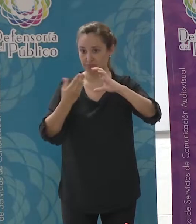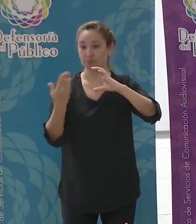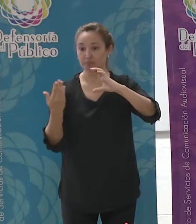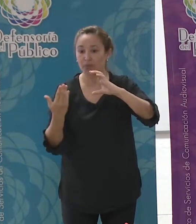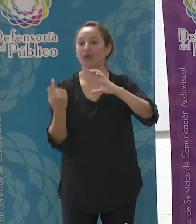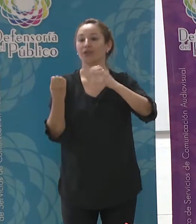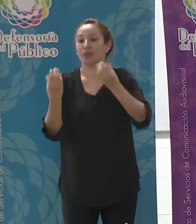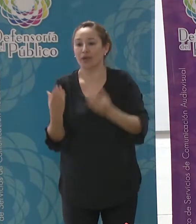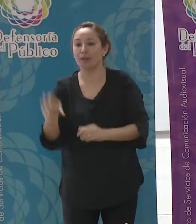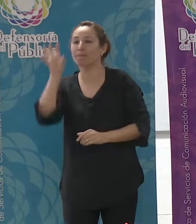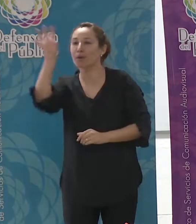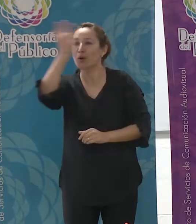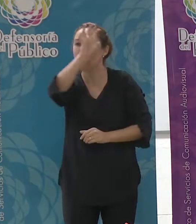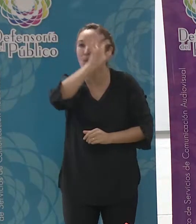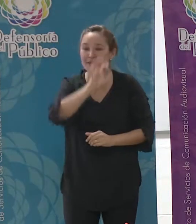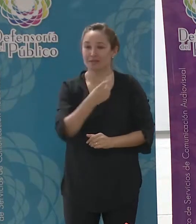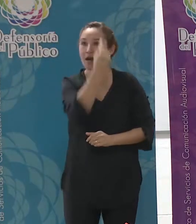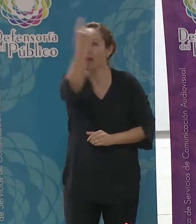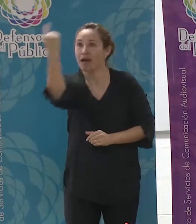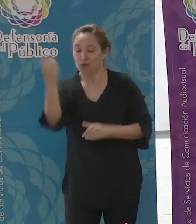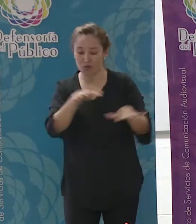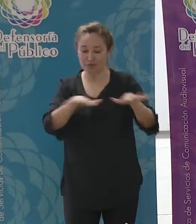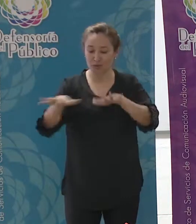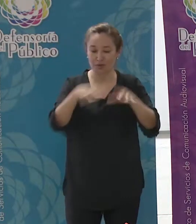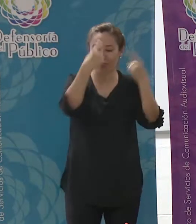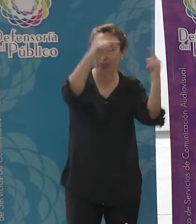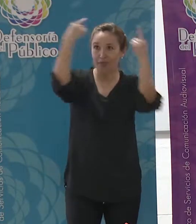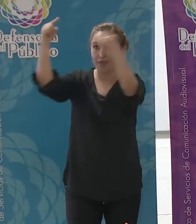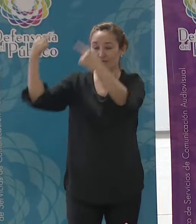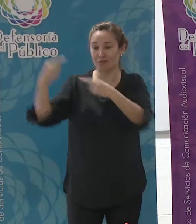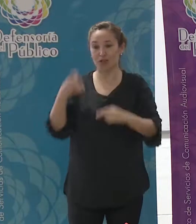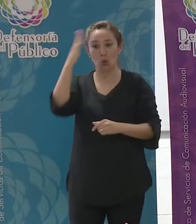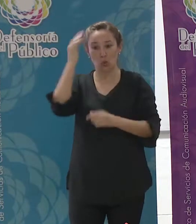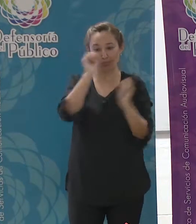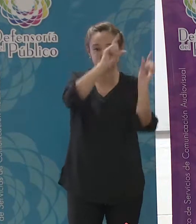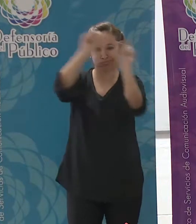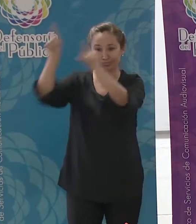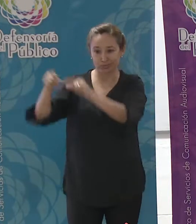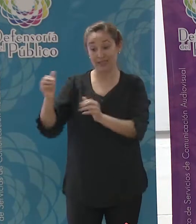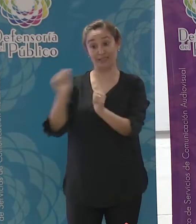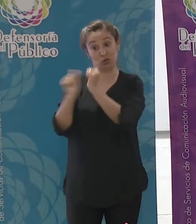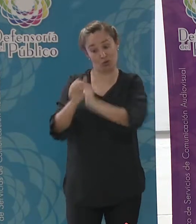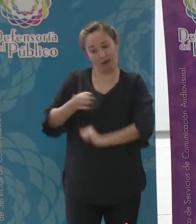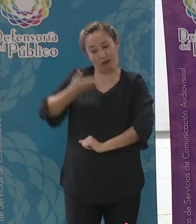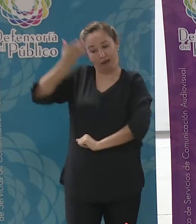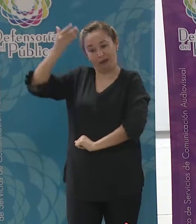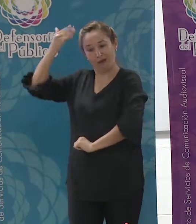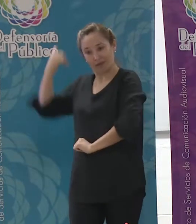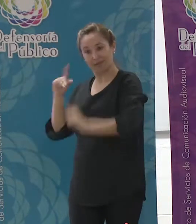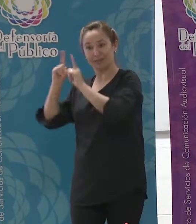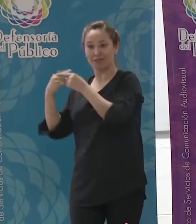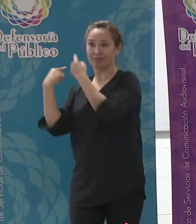contexto es diferente, tanto en materia de soporte como de trayectoria histórica, cultural y entramado público que nos